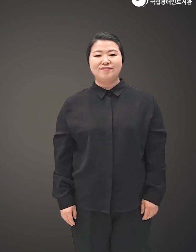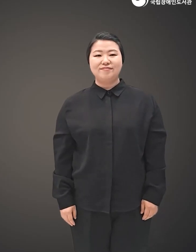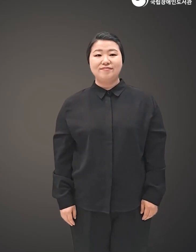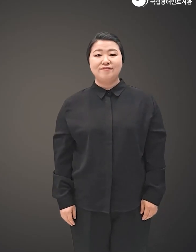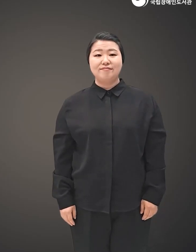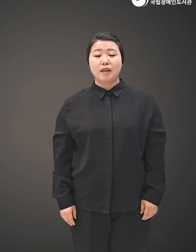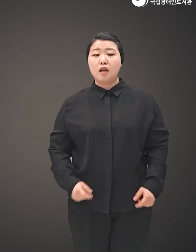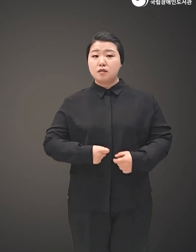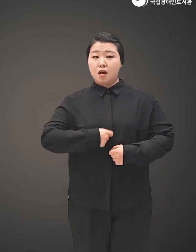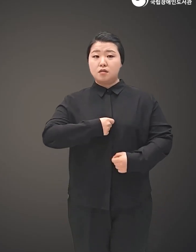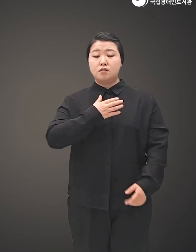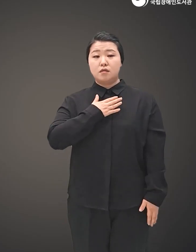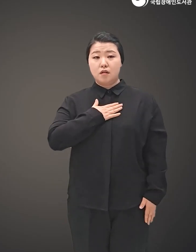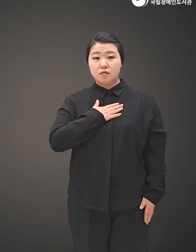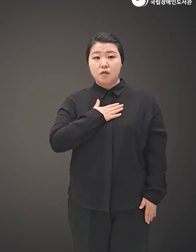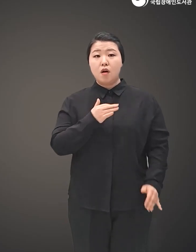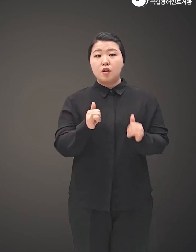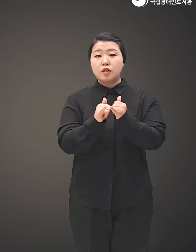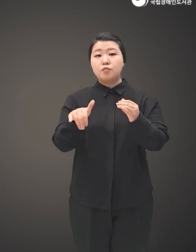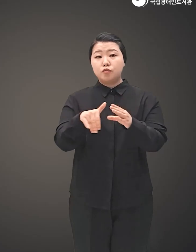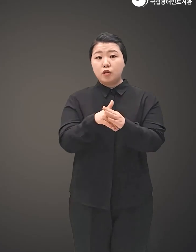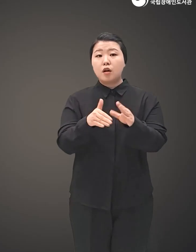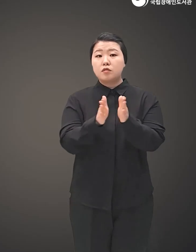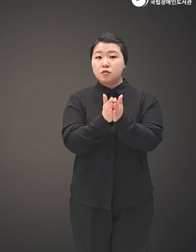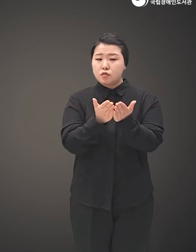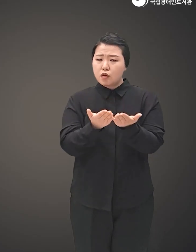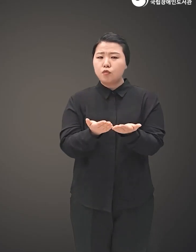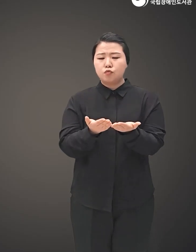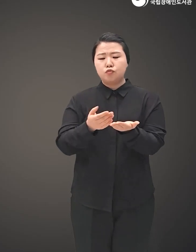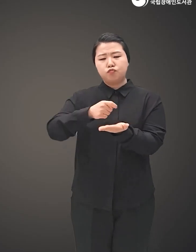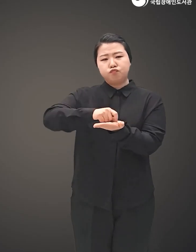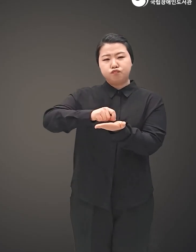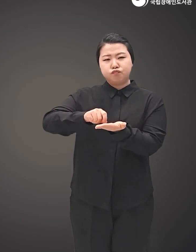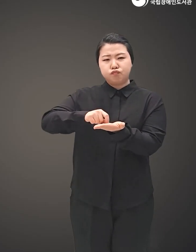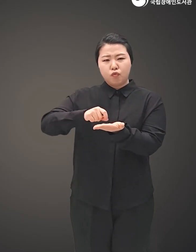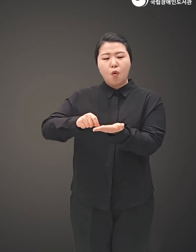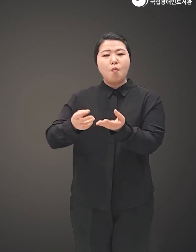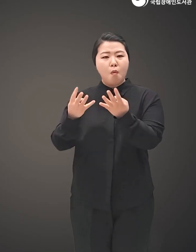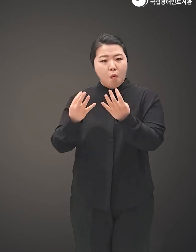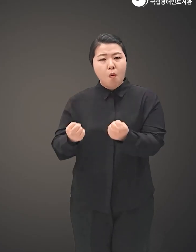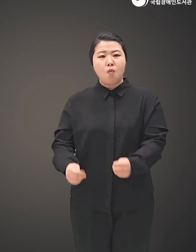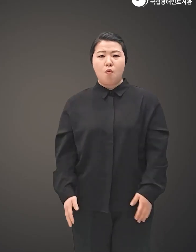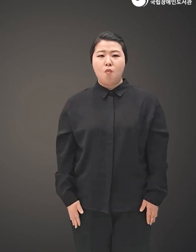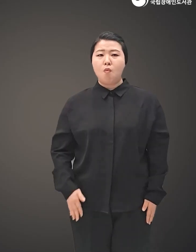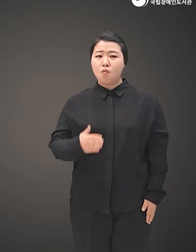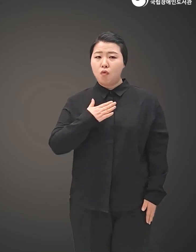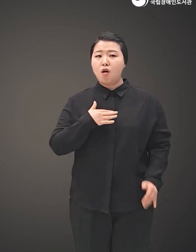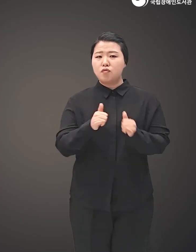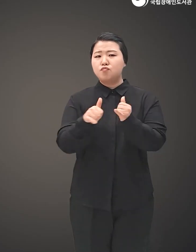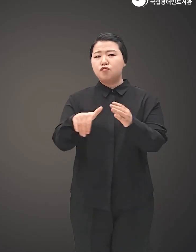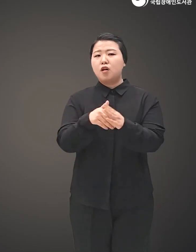알려져서 사실은 인문학 책도 한 수십 권 집필한